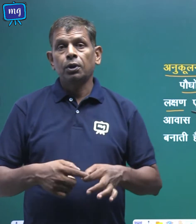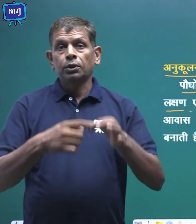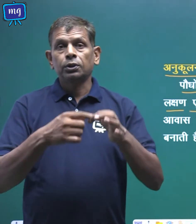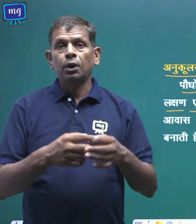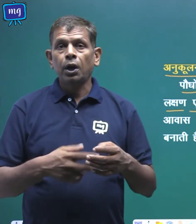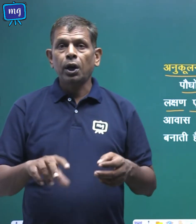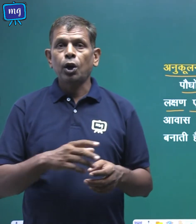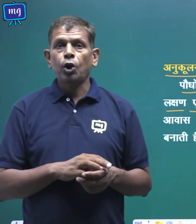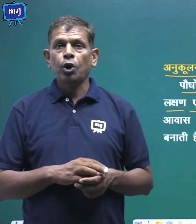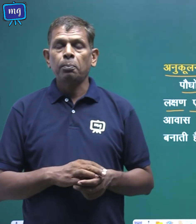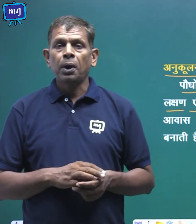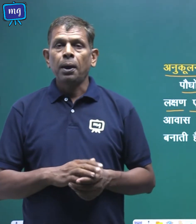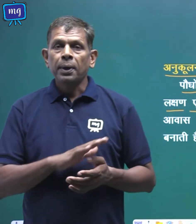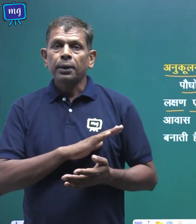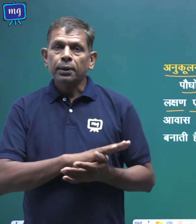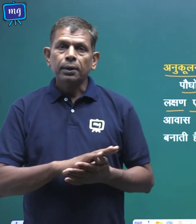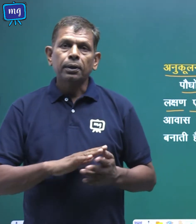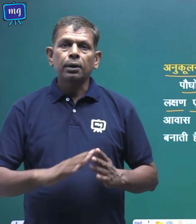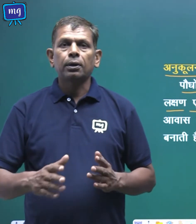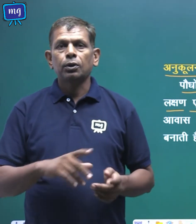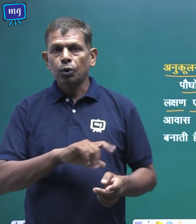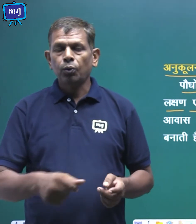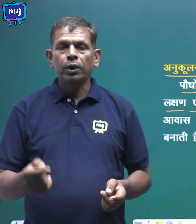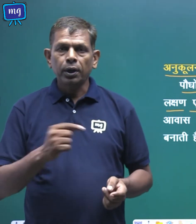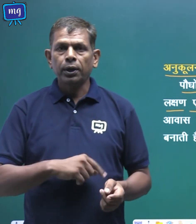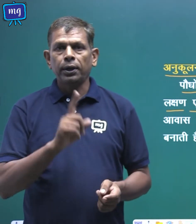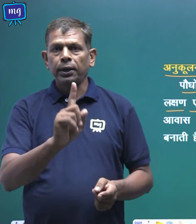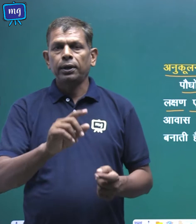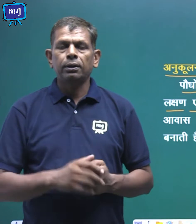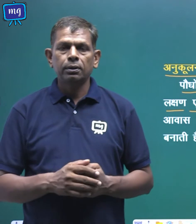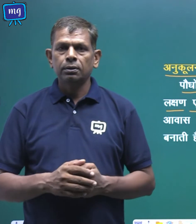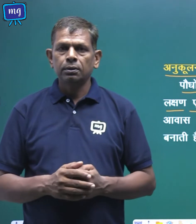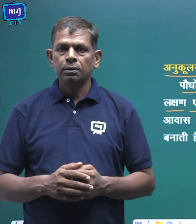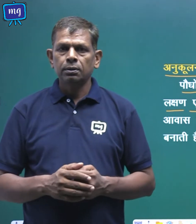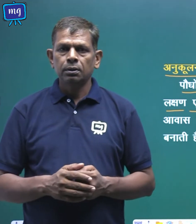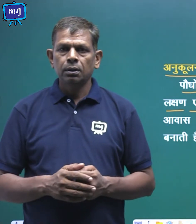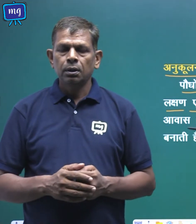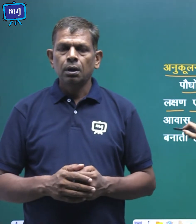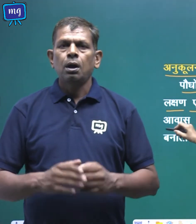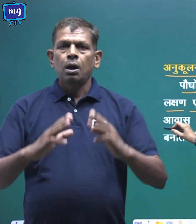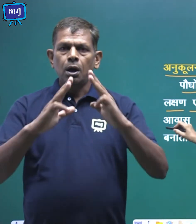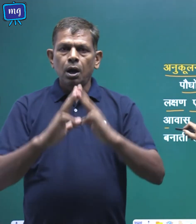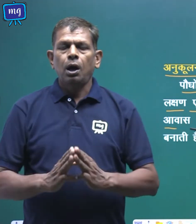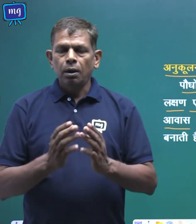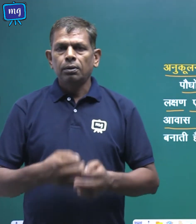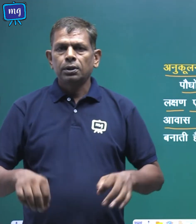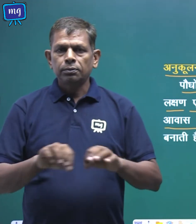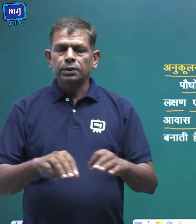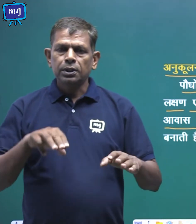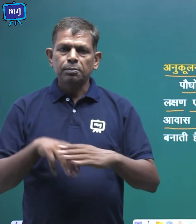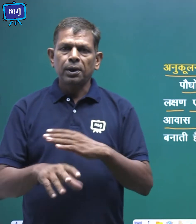एवं स्वभाव जो उन्हें एक आवास विशेष में